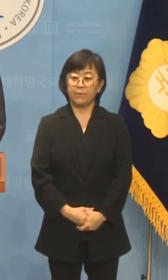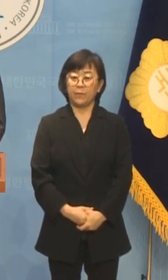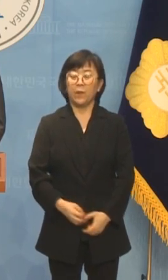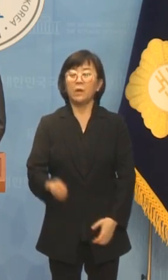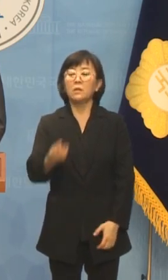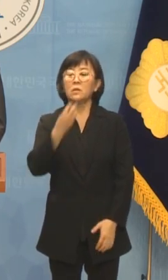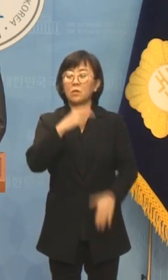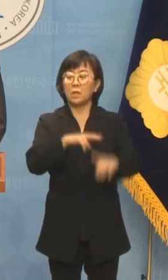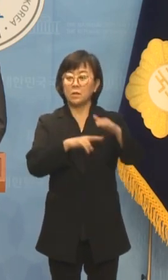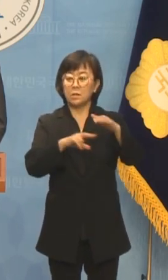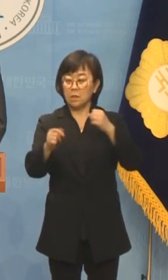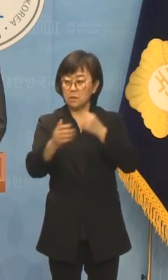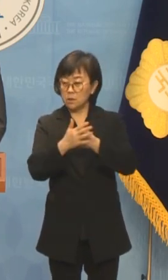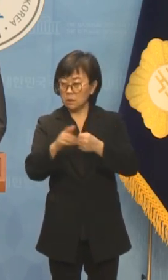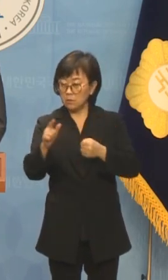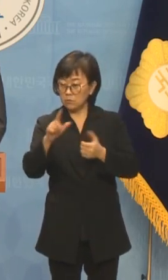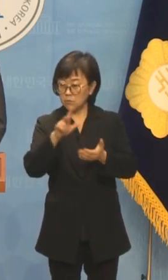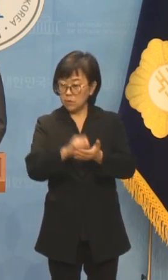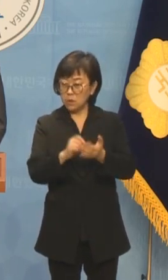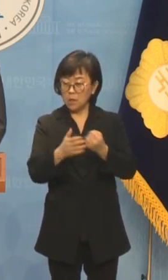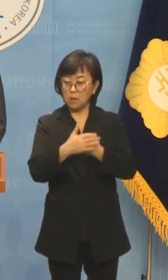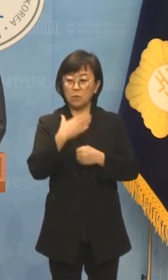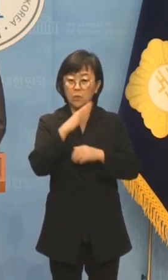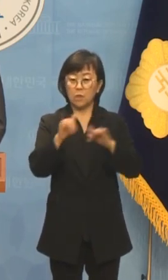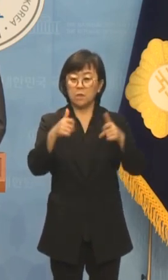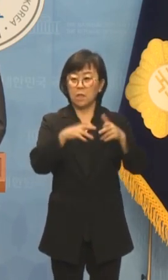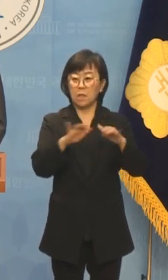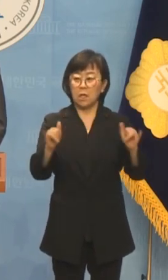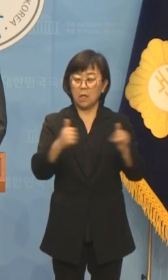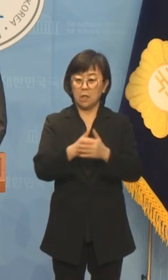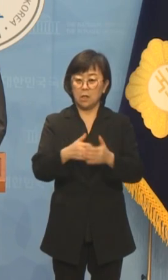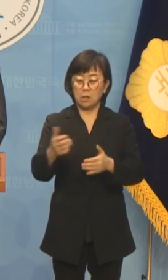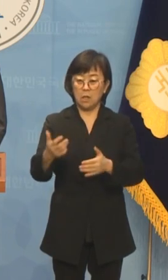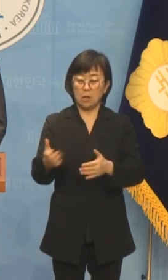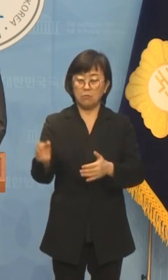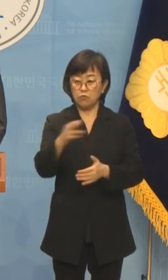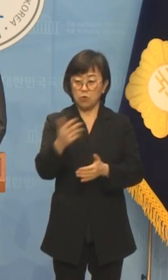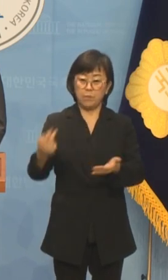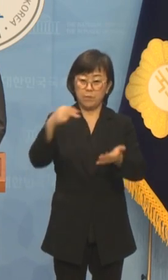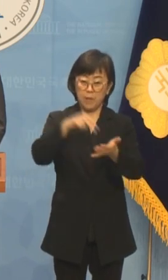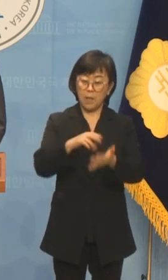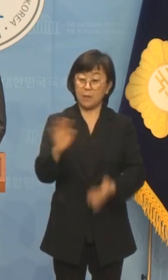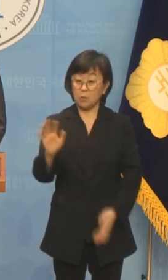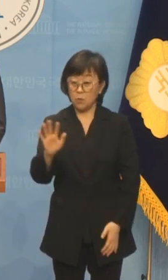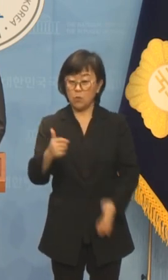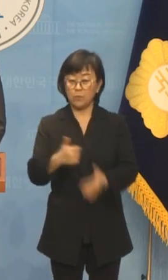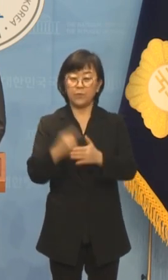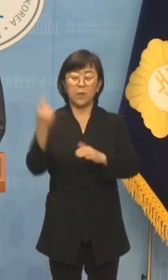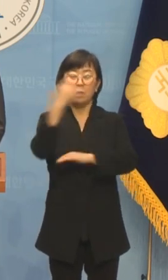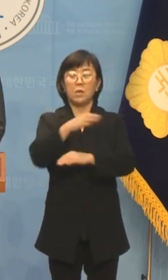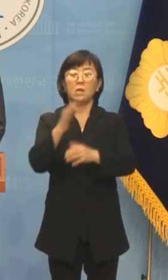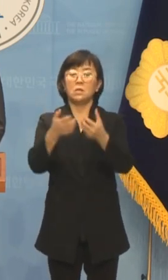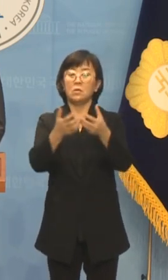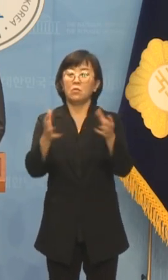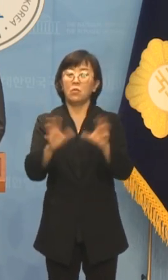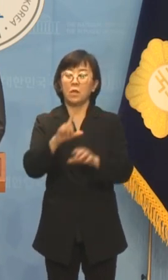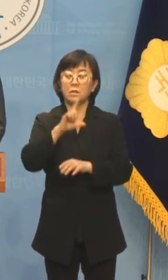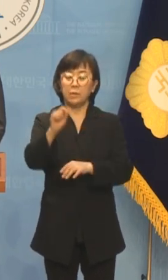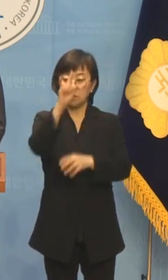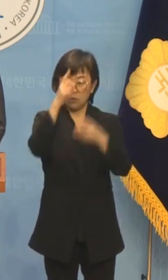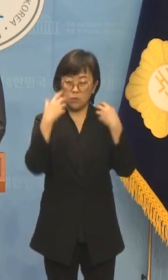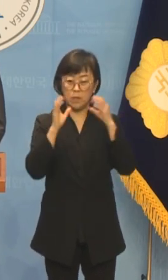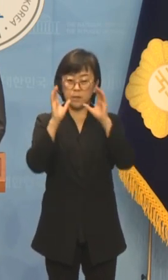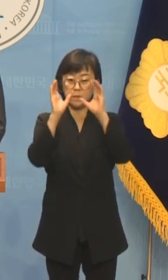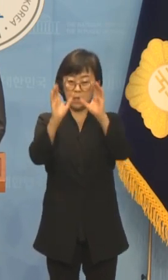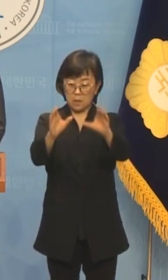서울의 지하철 적자 문제는 노인 장애인의 무임승차에 있는 것이 아니라 기획재정부가 지방정부의